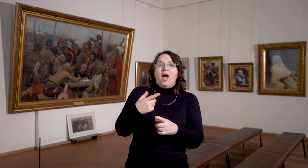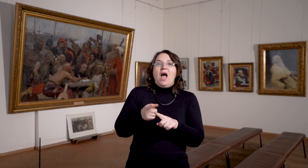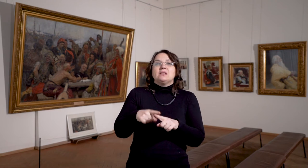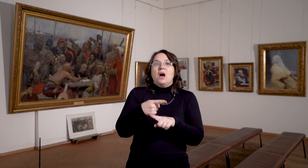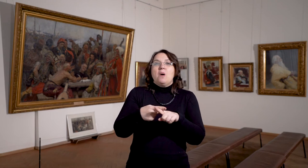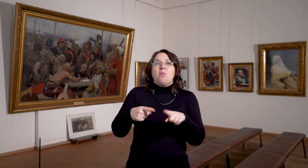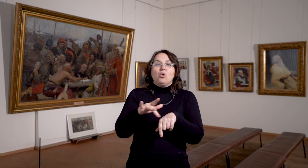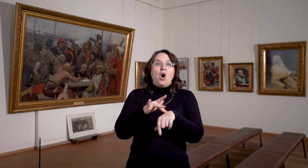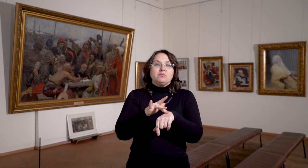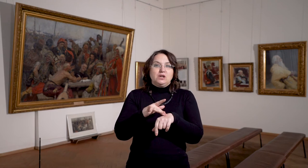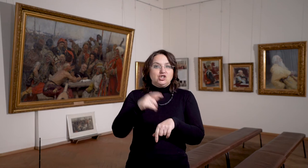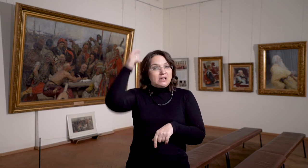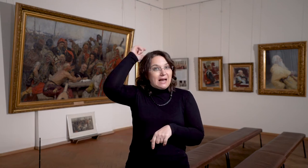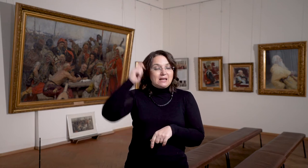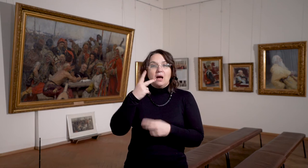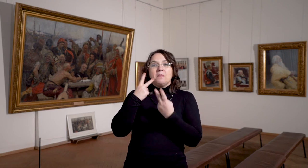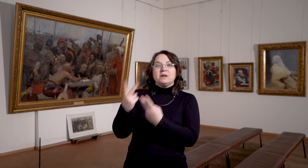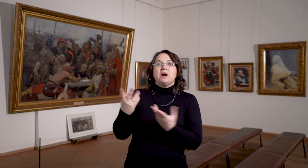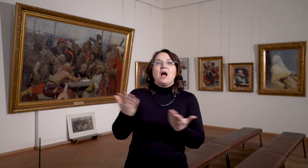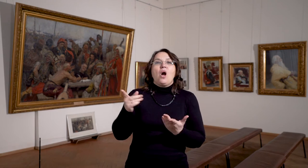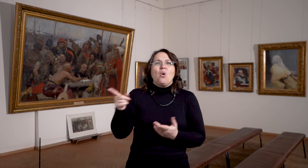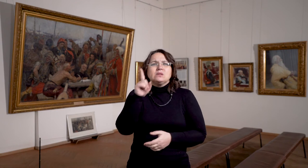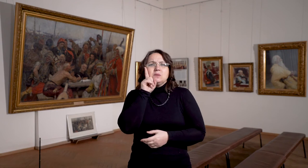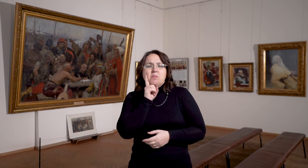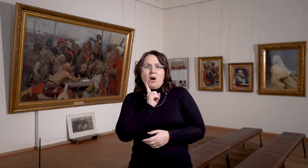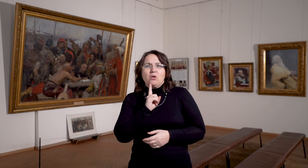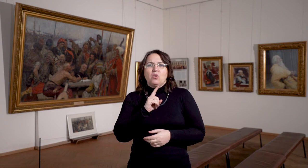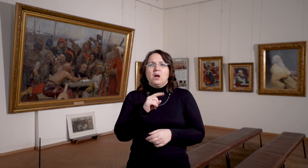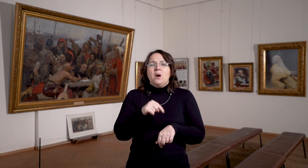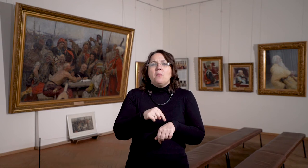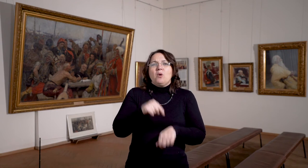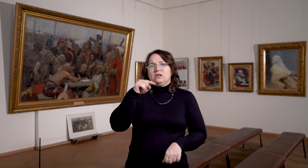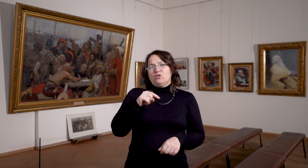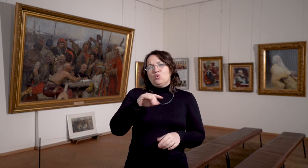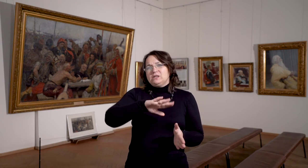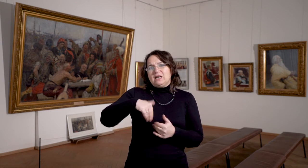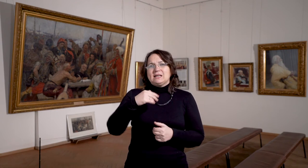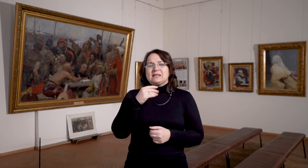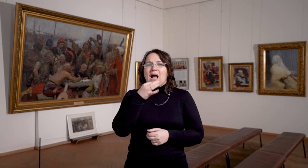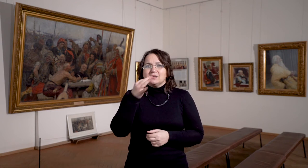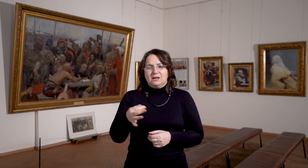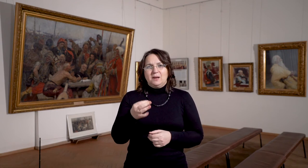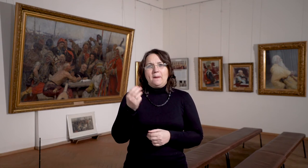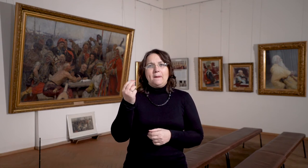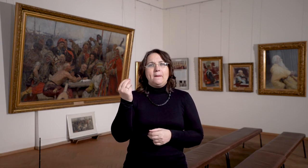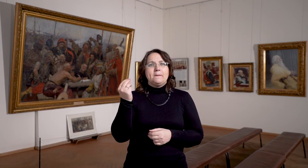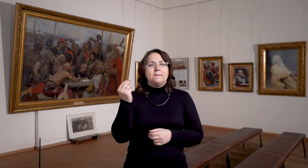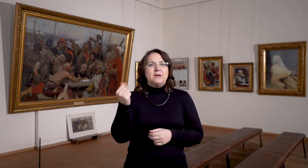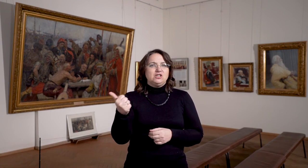он смакует послевкусие сказанного, прищелкивает пальцами левой руки, несколько приопускает очи.